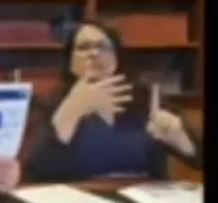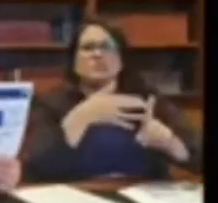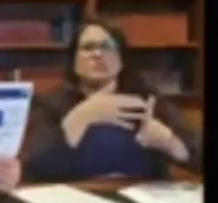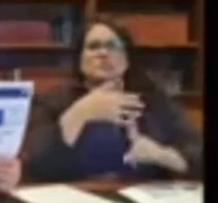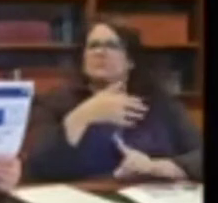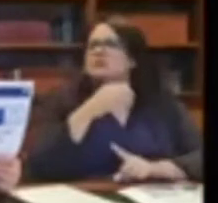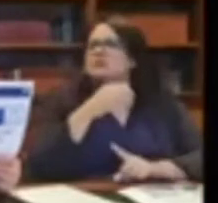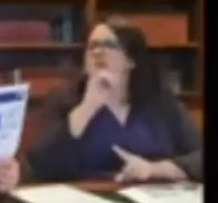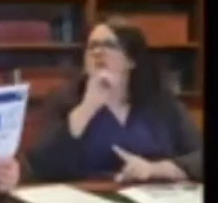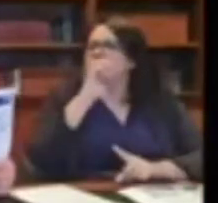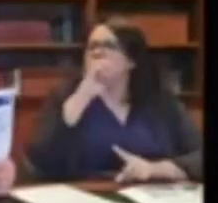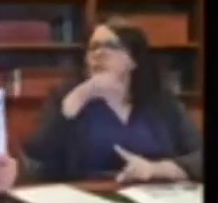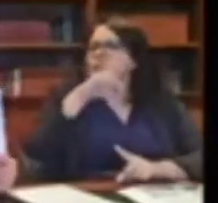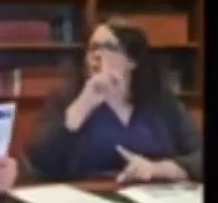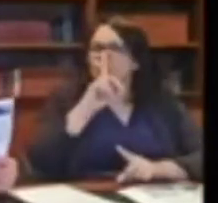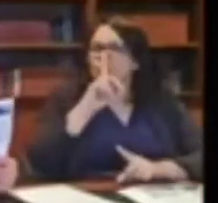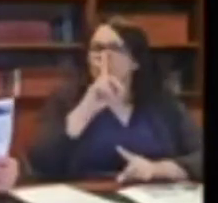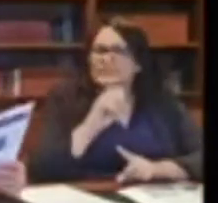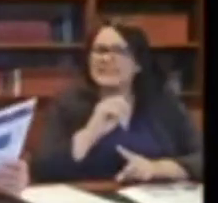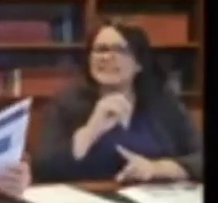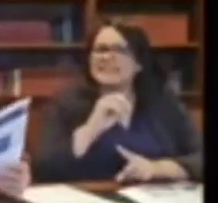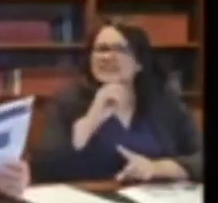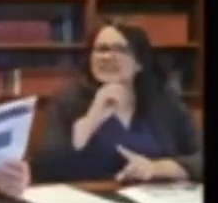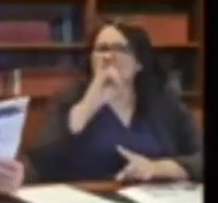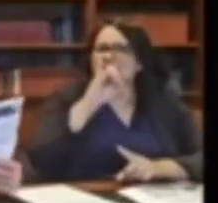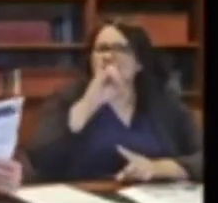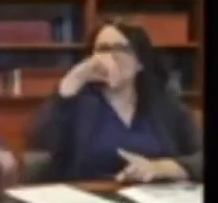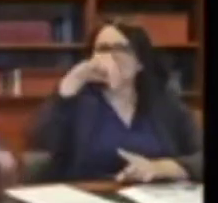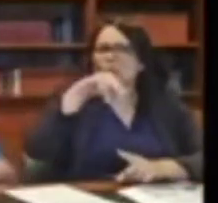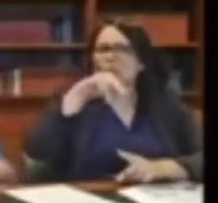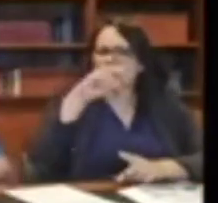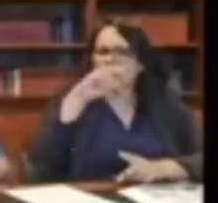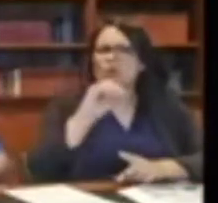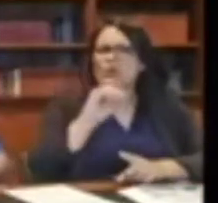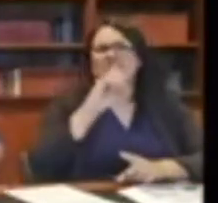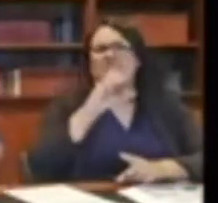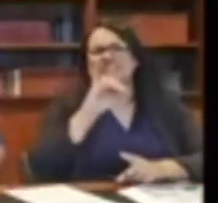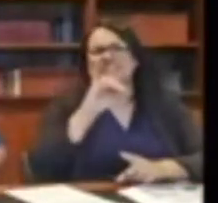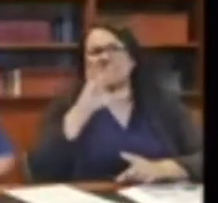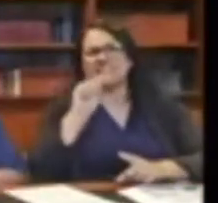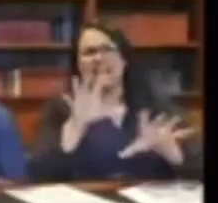muito mais rápido do que o previsto. Recomendo ler a matéria, não vou ler para vocês aqui, porque